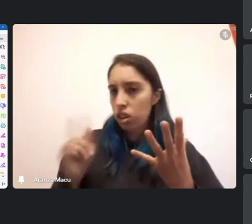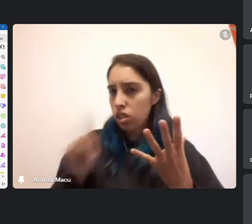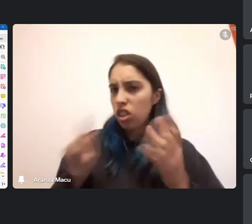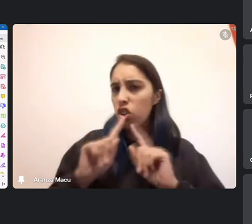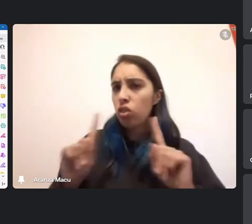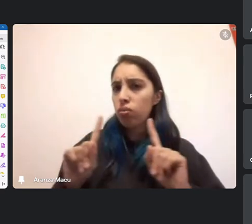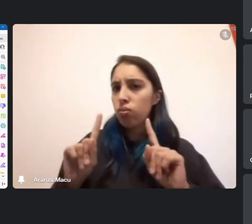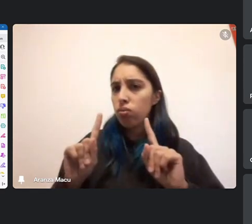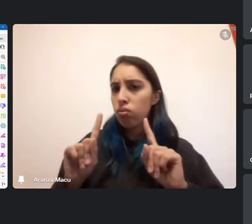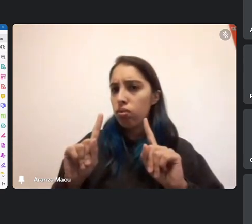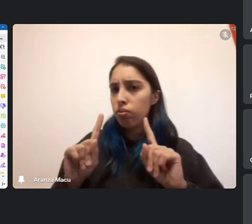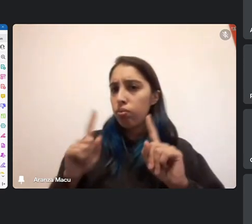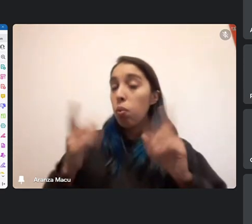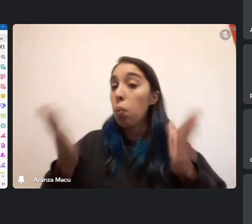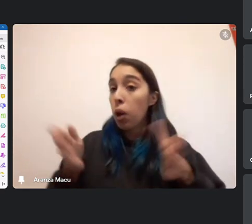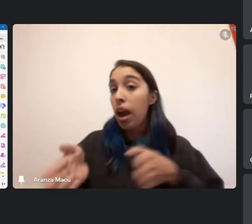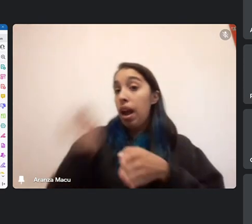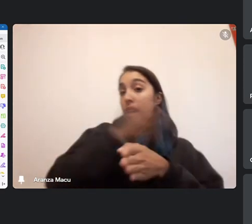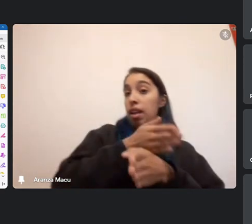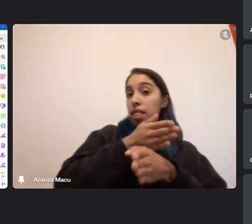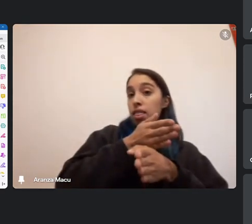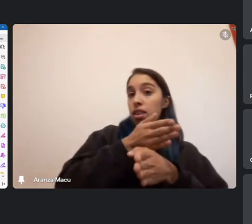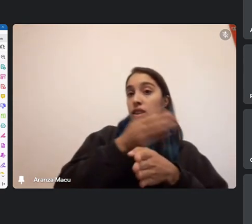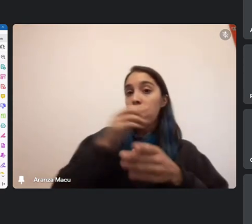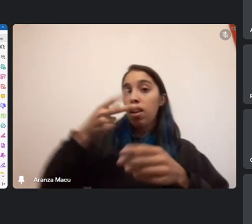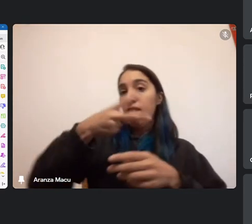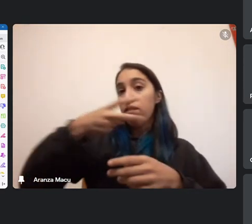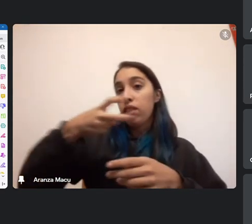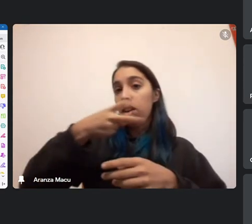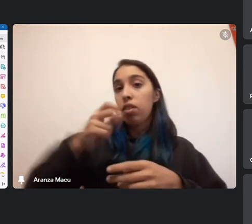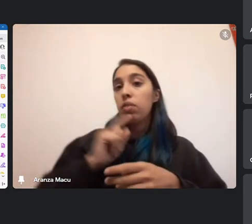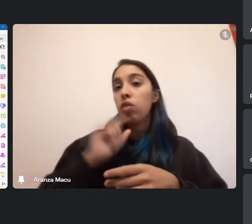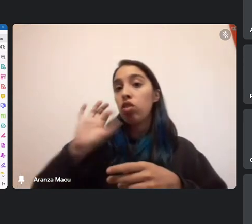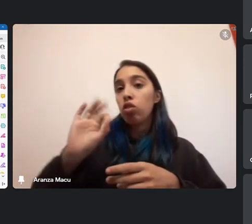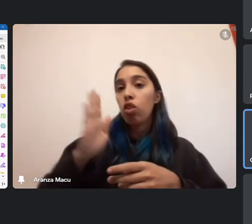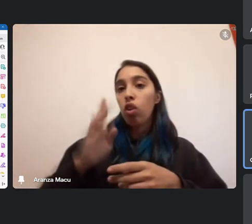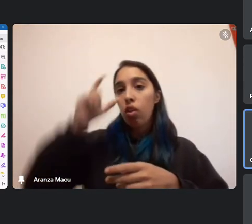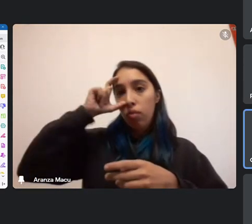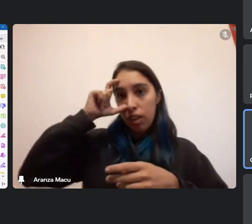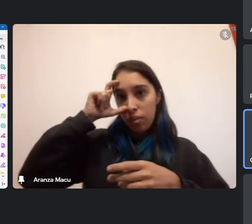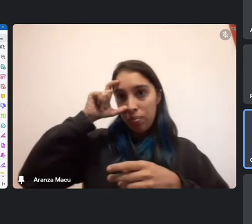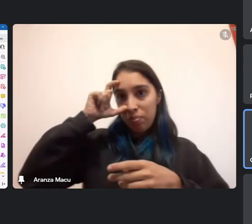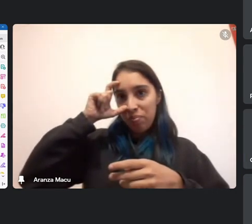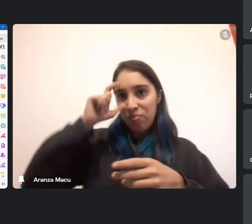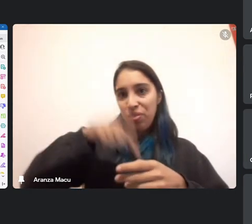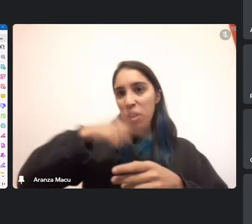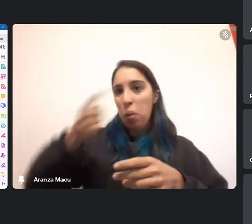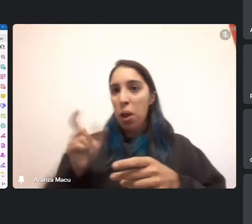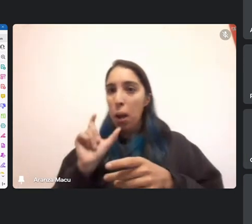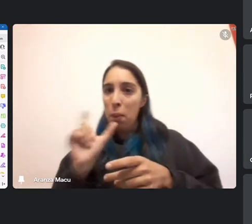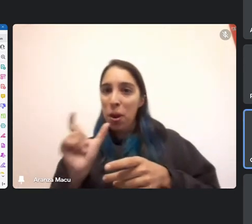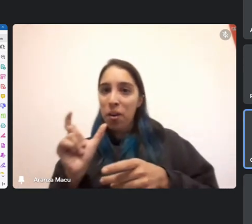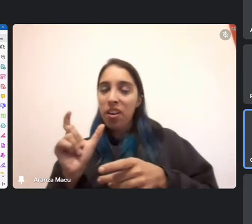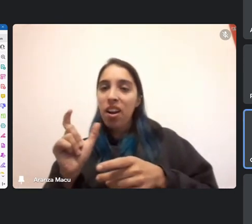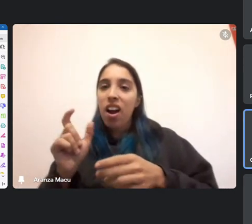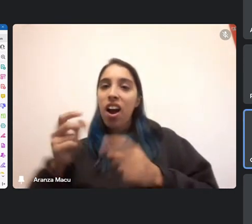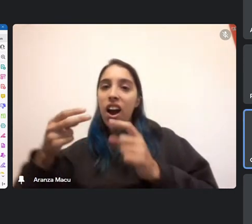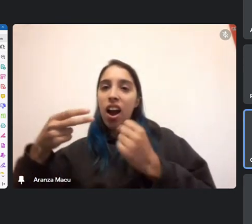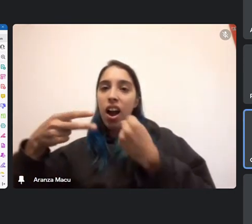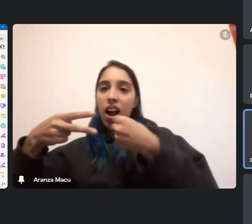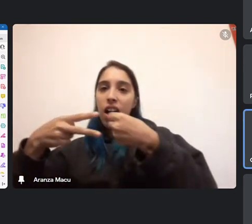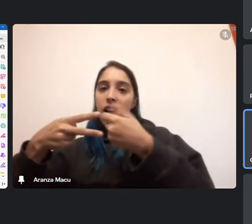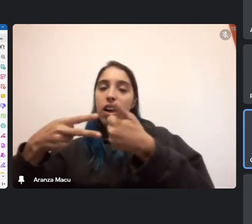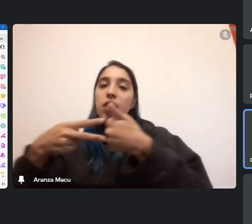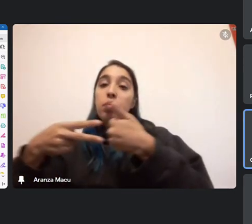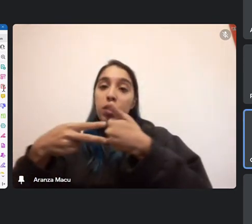to be, digitally es un adverbio y literally es el Ah. adjetivo. Bien.